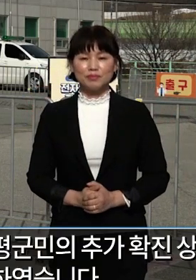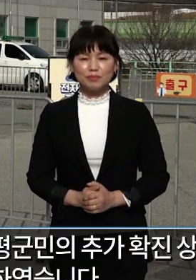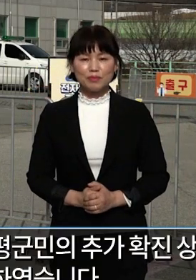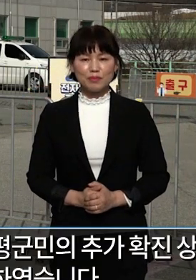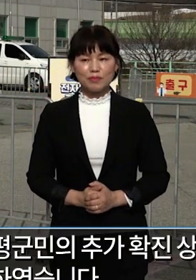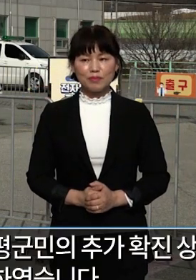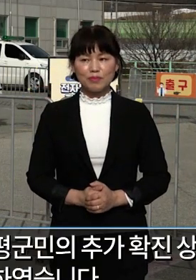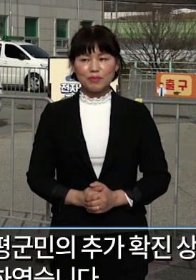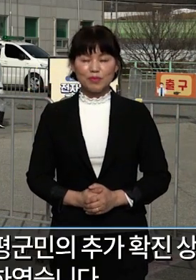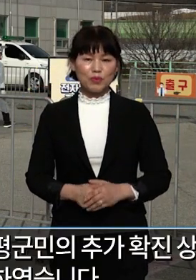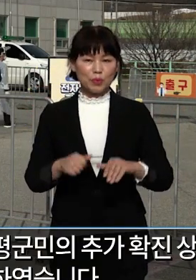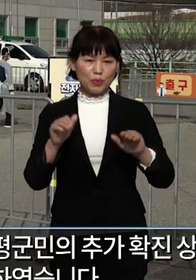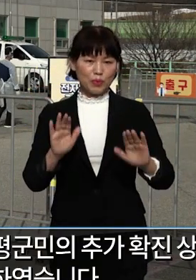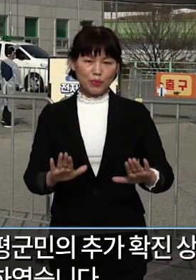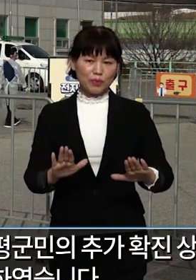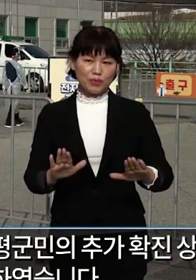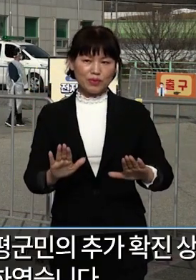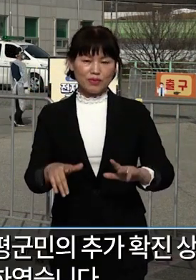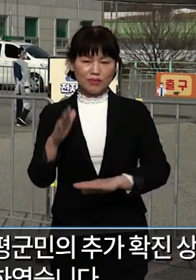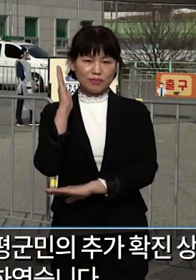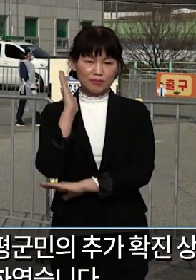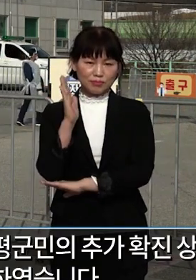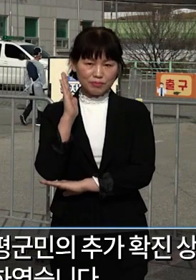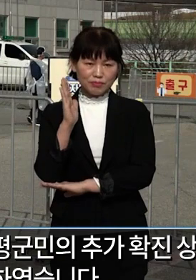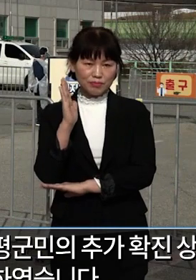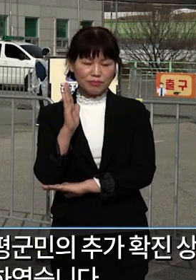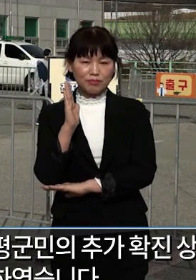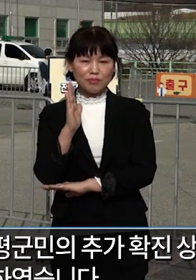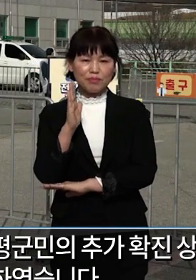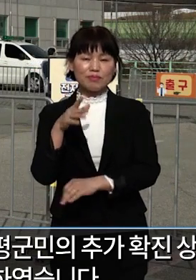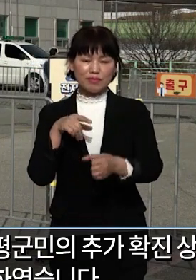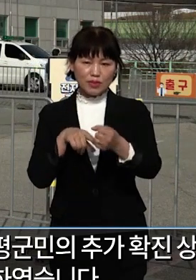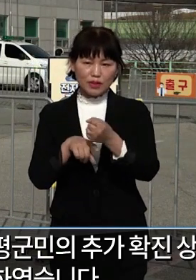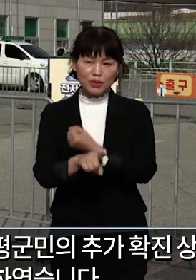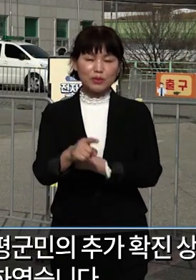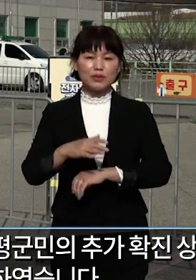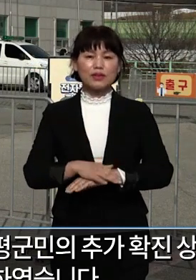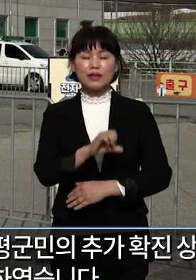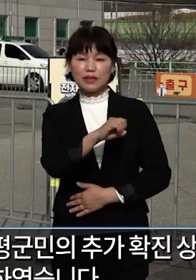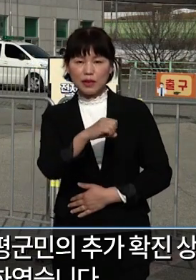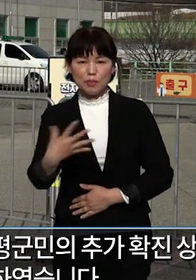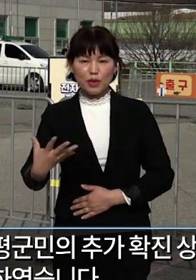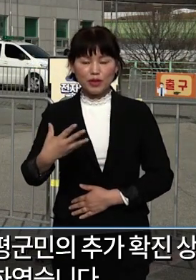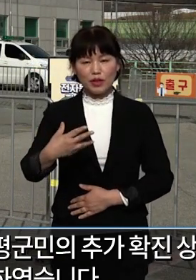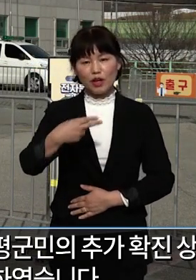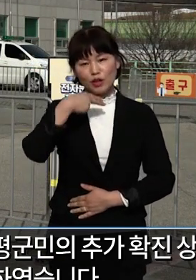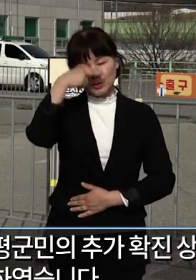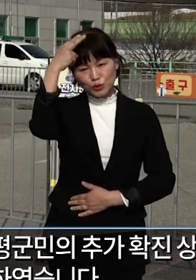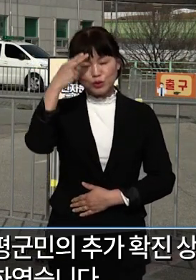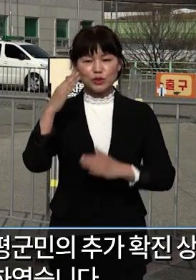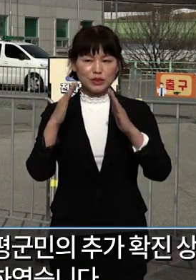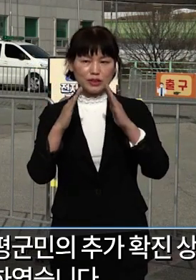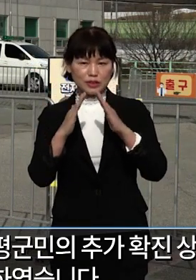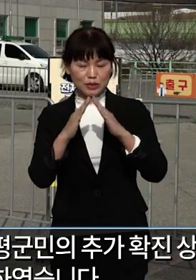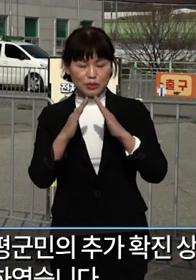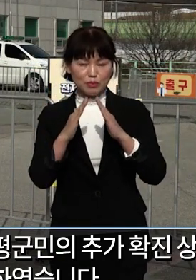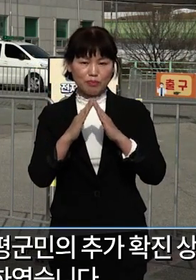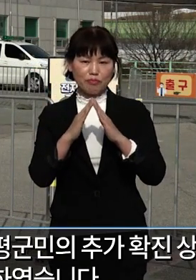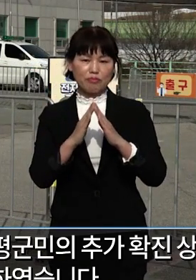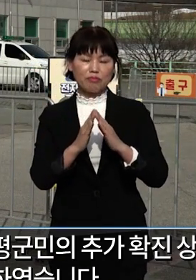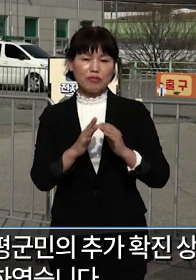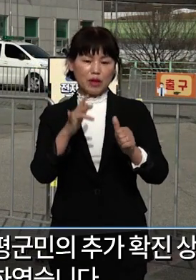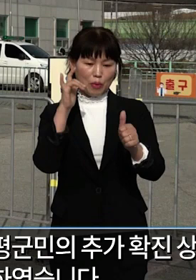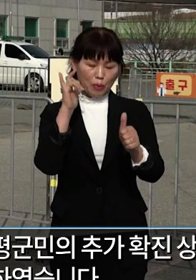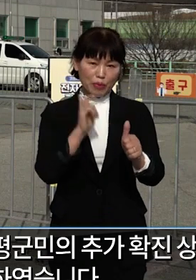오늘 영상 브리핑은 양평읍 유흥업소와 관련된 우리 양평 군민의 추가